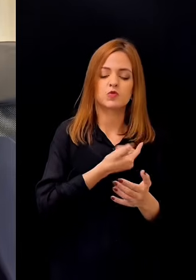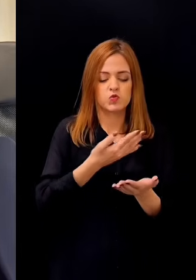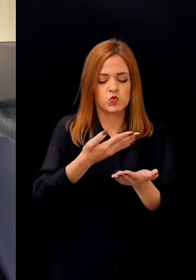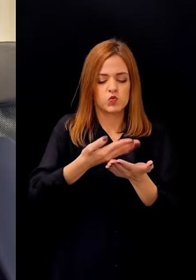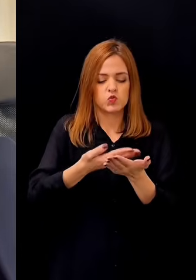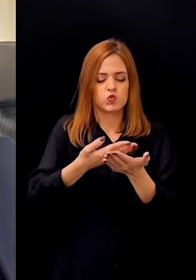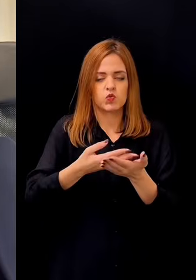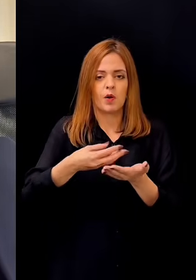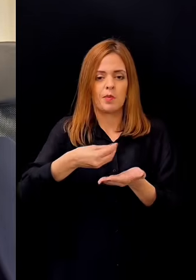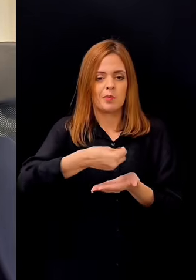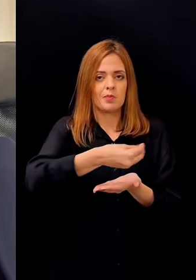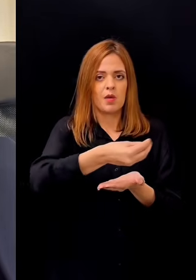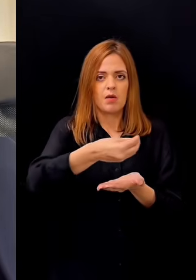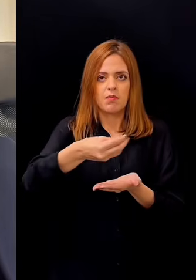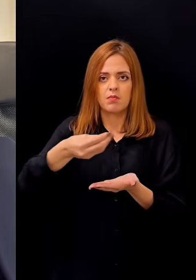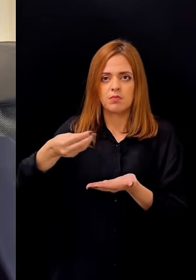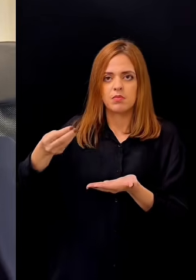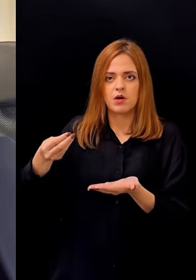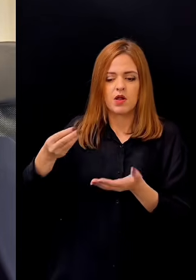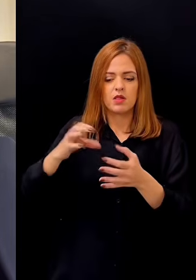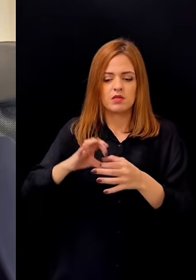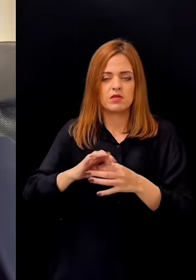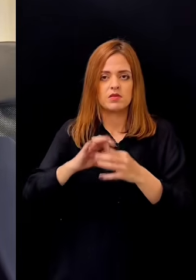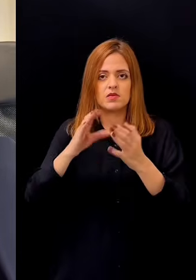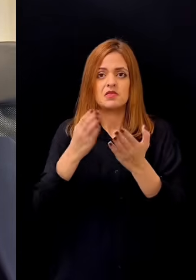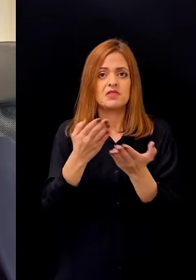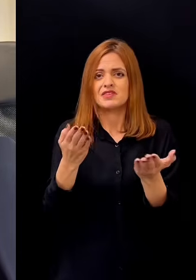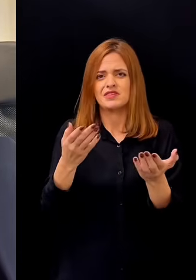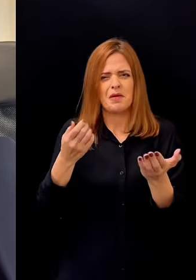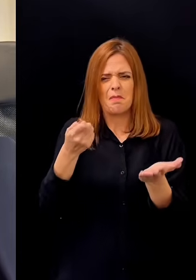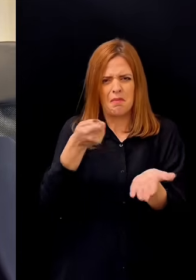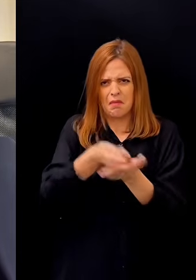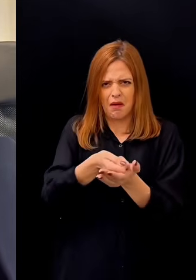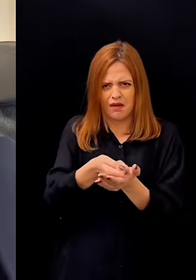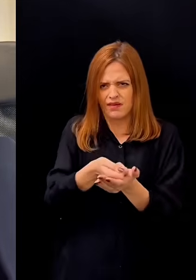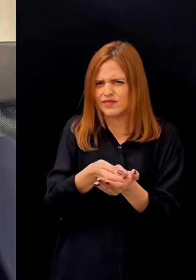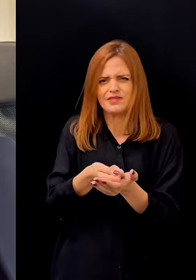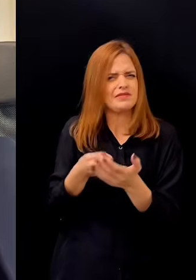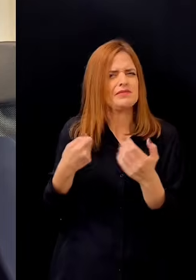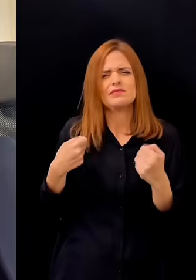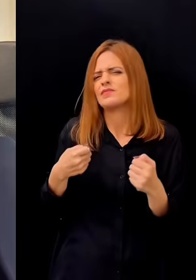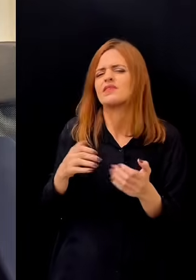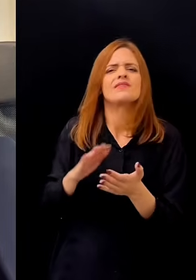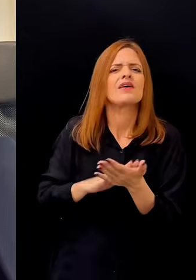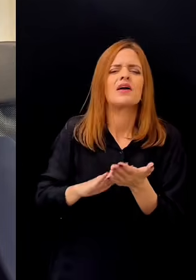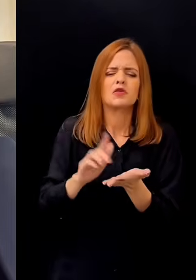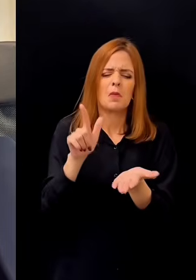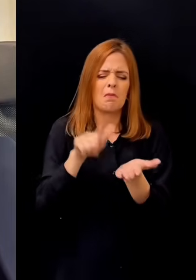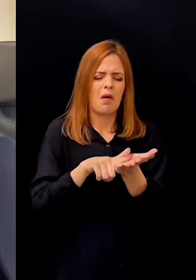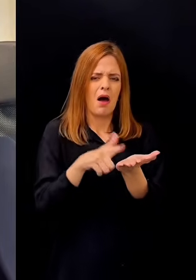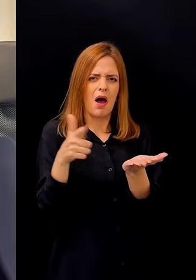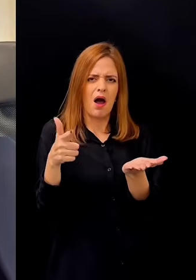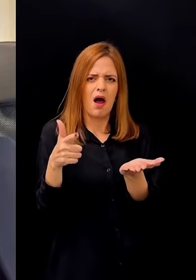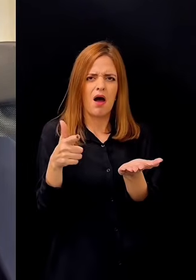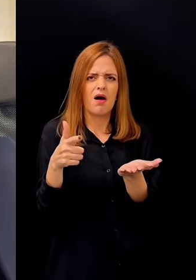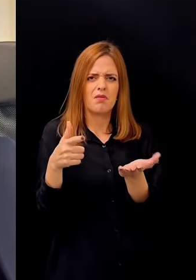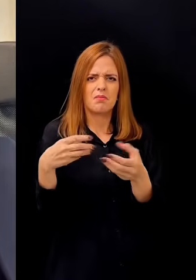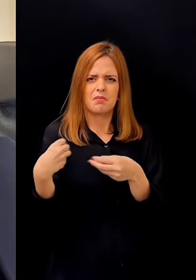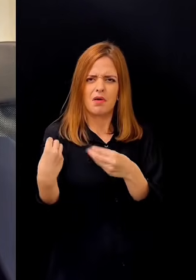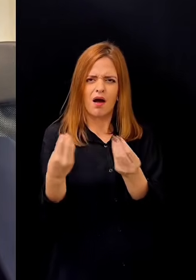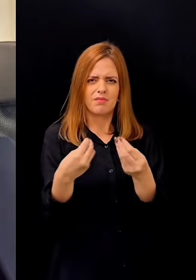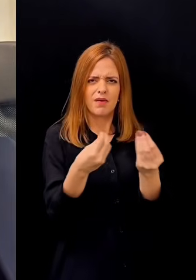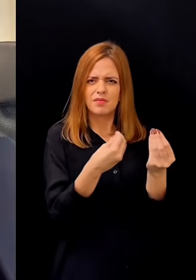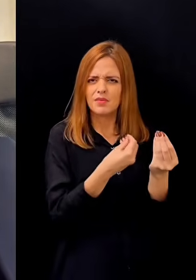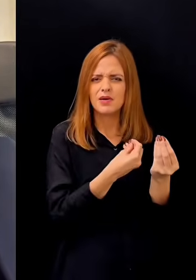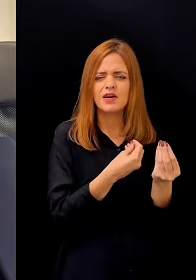estudo à disposição de todas as pessoas, e você não vai ter que pagar nada, nem o papel, as apostilas que nós